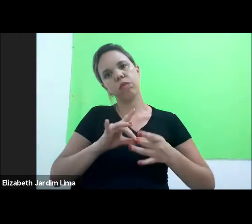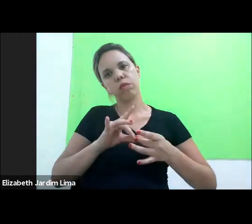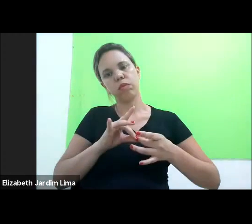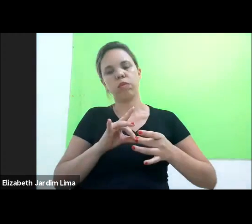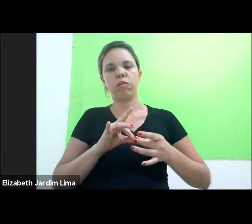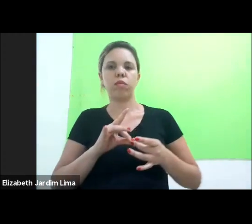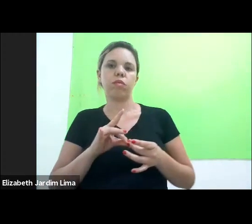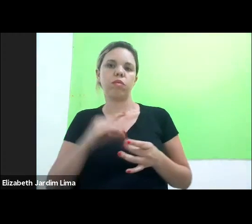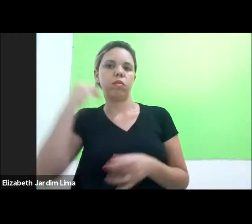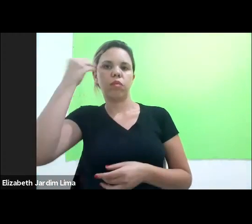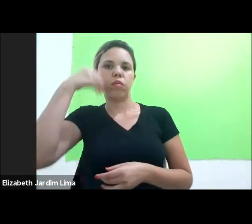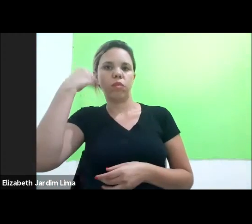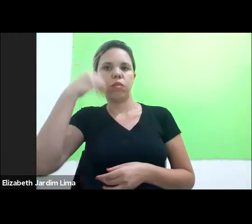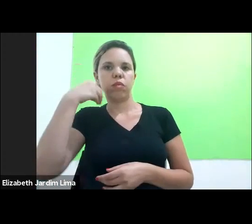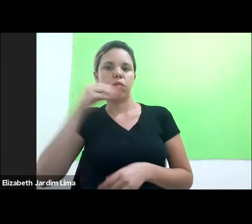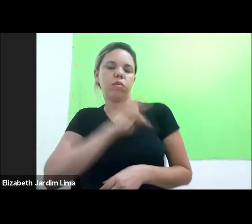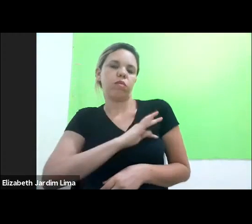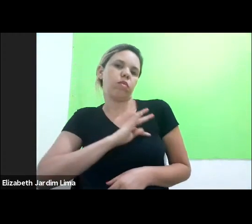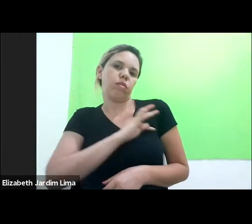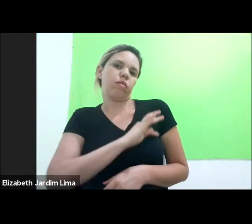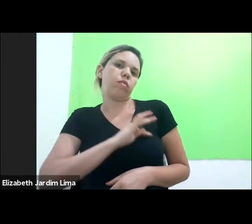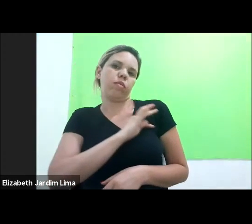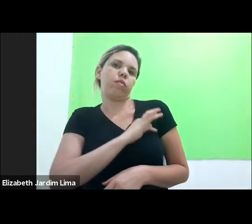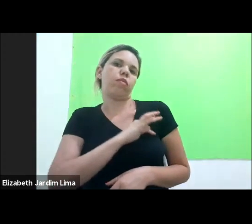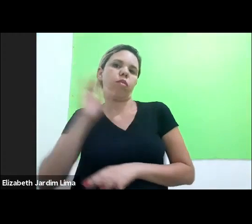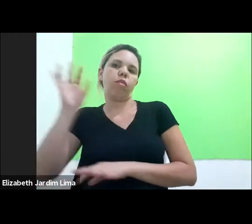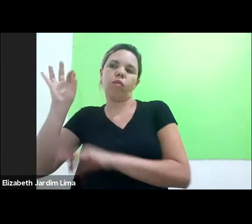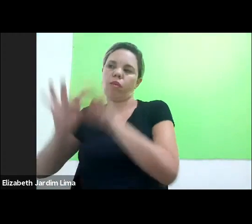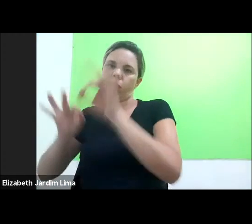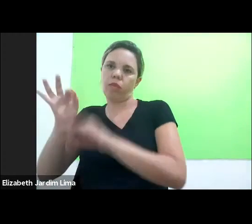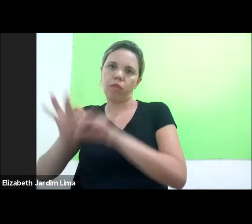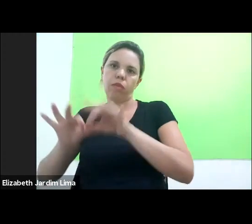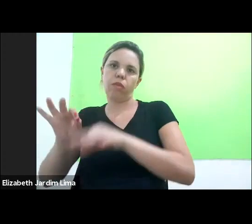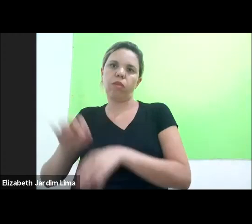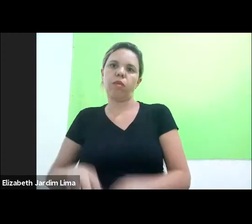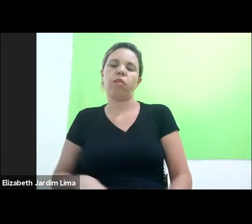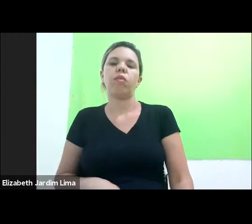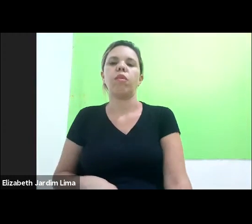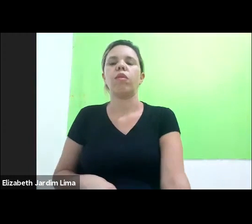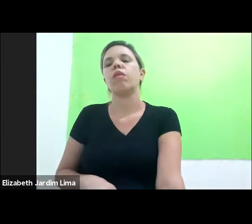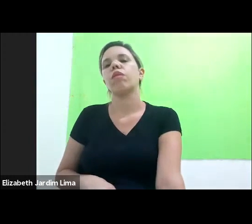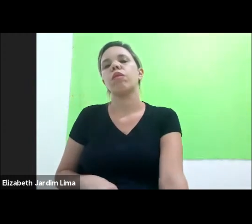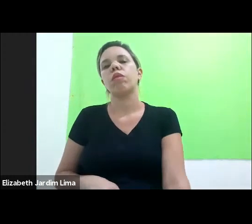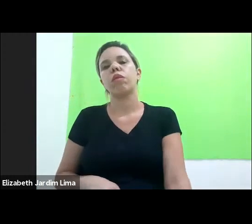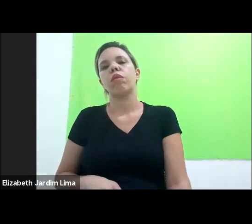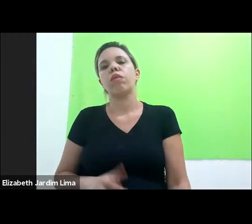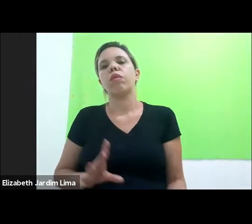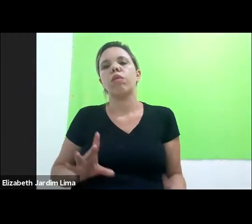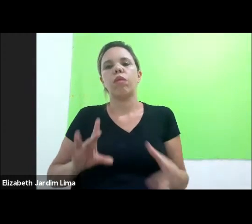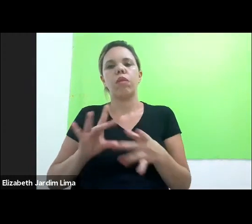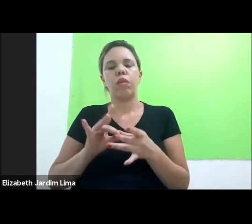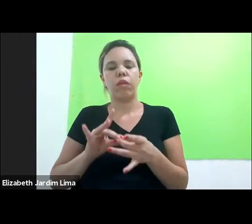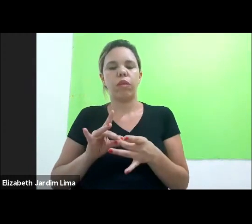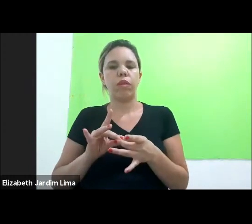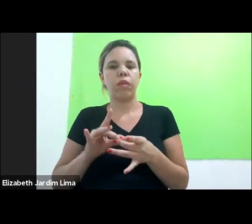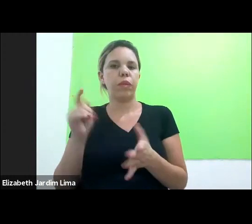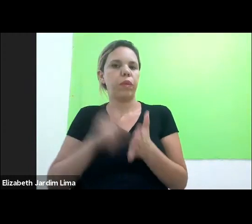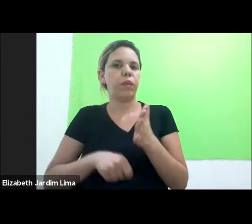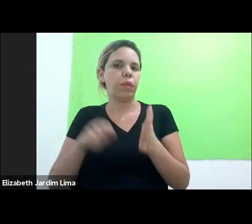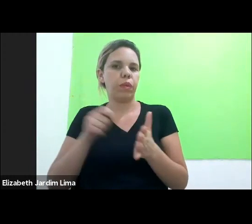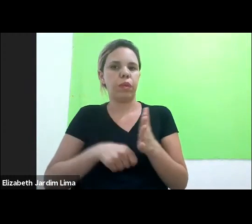esse conhecimento técnico, jurídico, e traduzo, né, em formas de aliar essa luta de